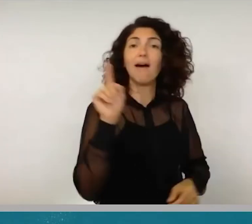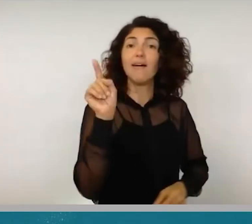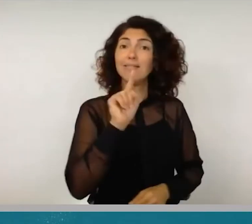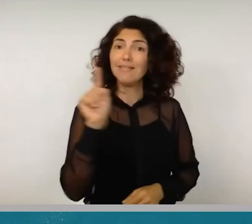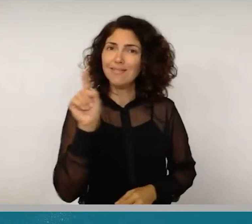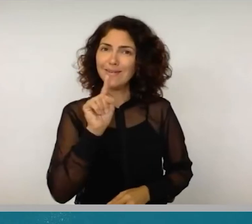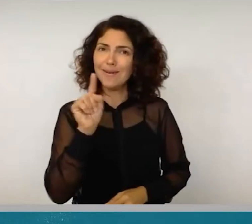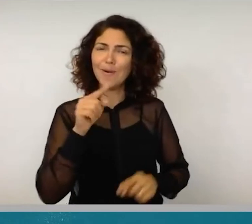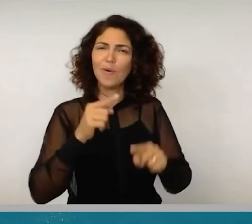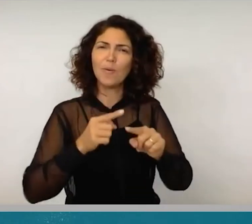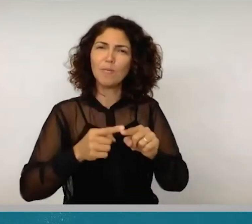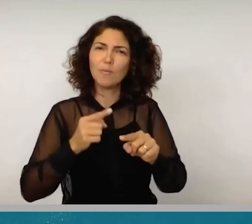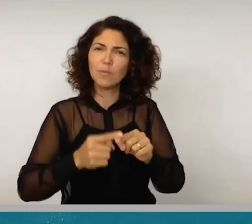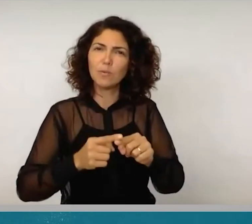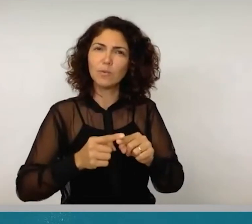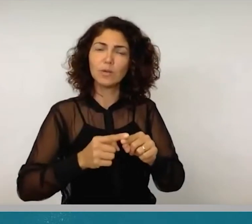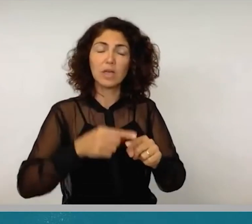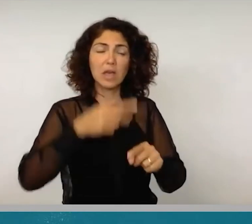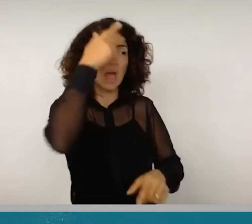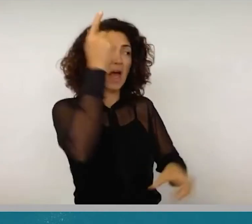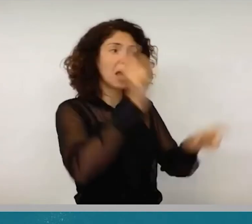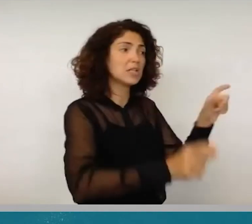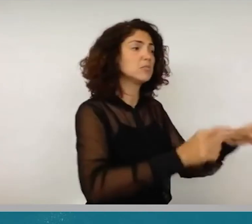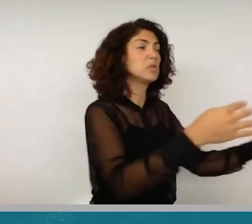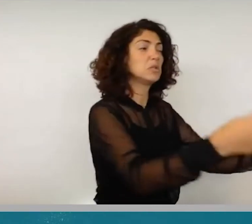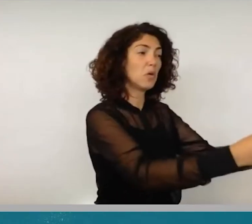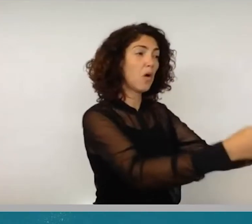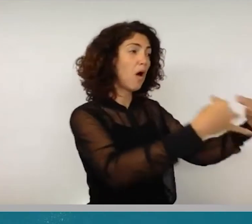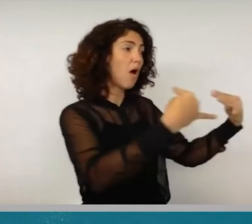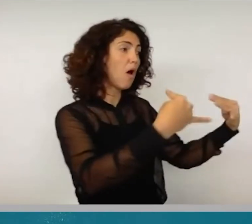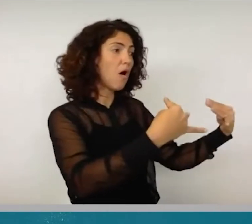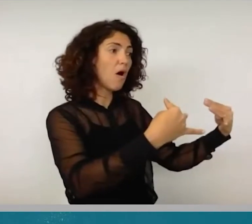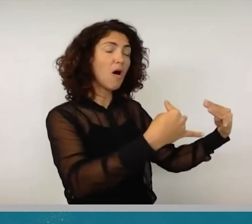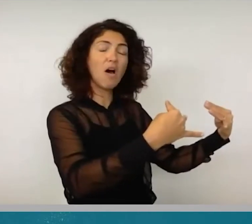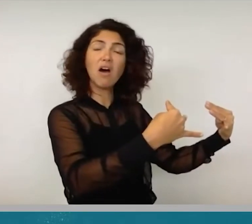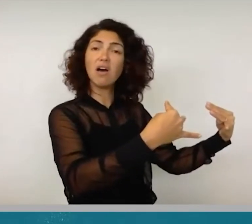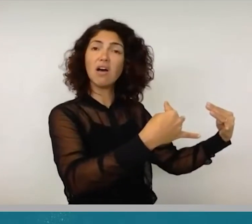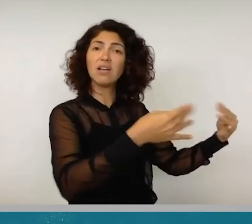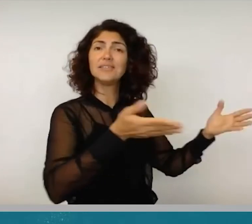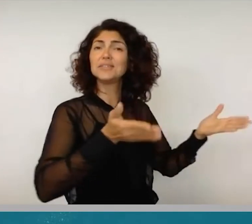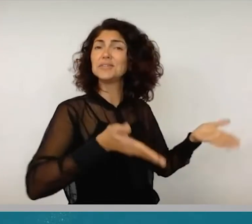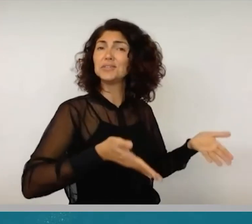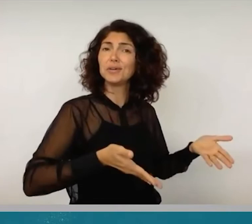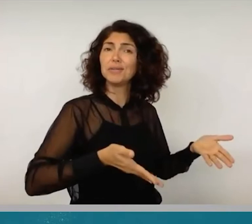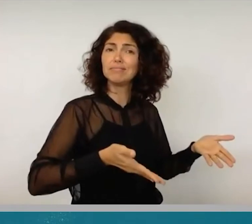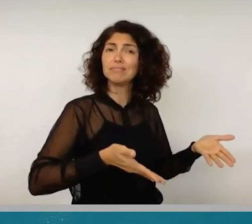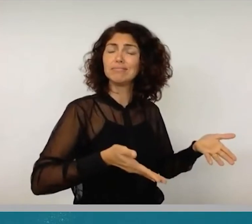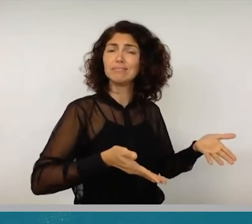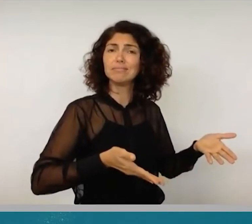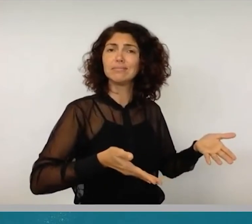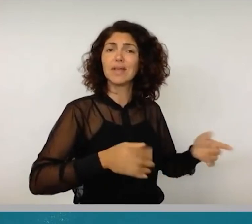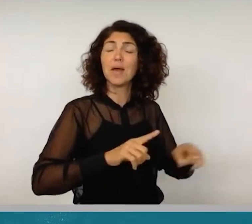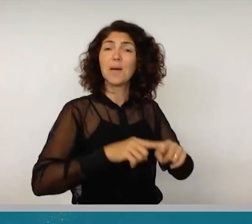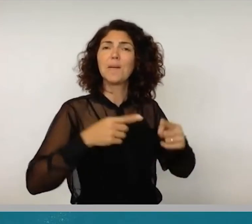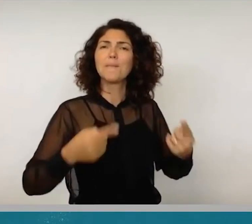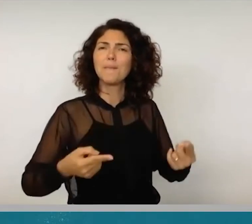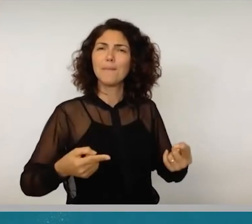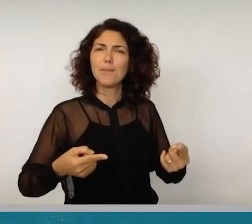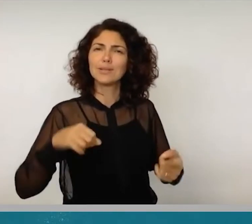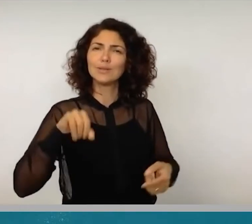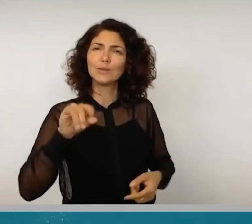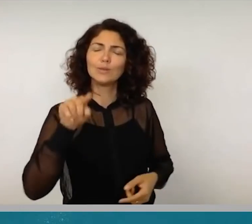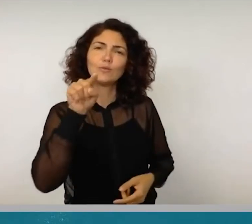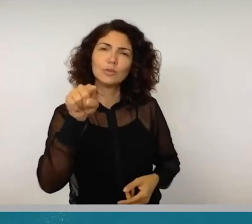vos digo que eles já receberam recompensa. Quem faz Quem faz as coisas para os homens verem, já receberam